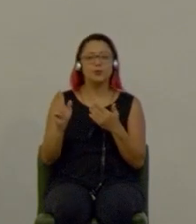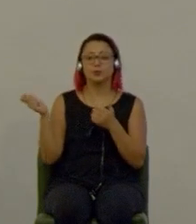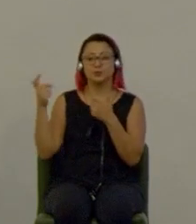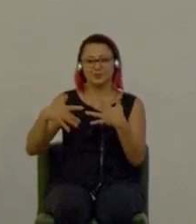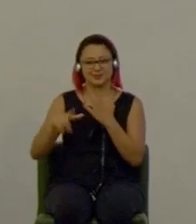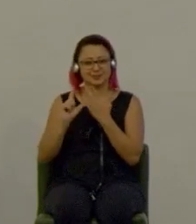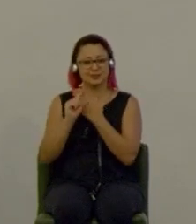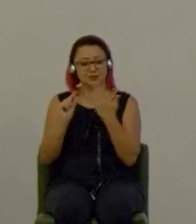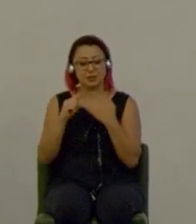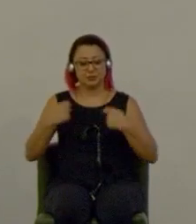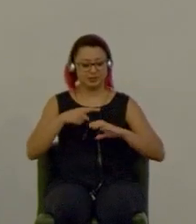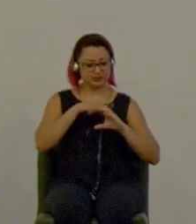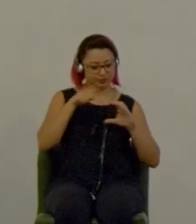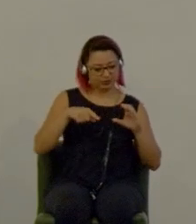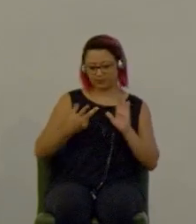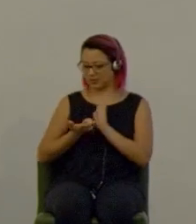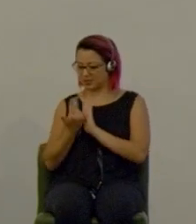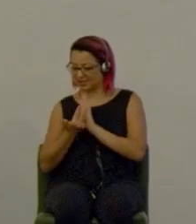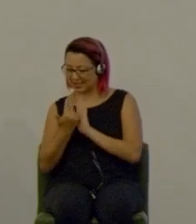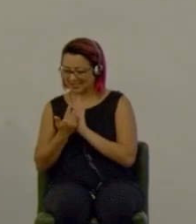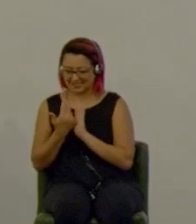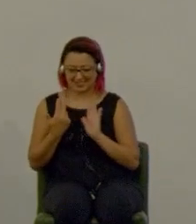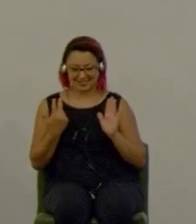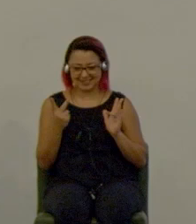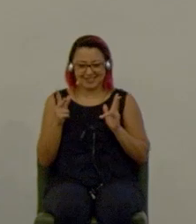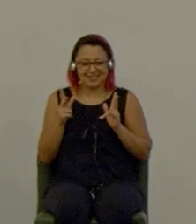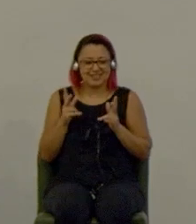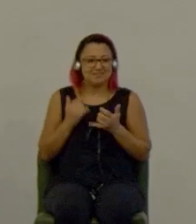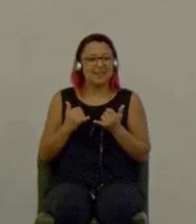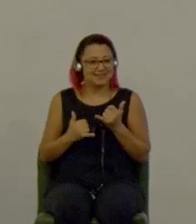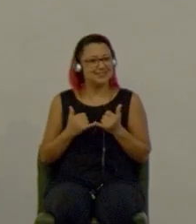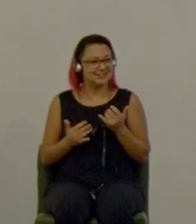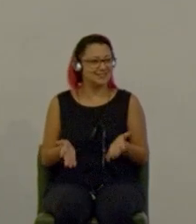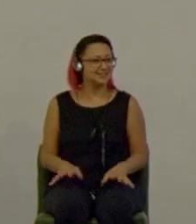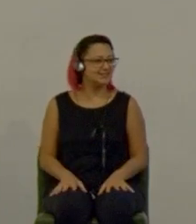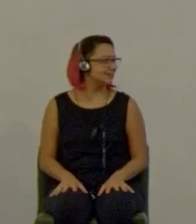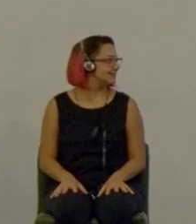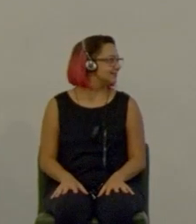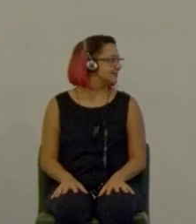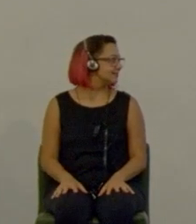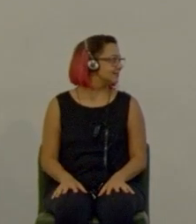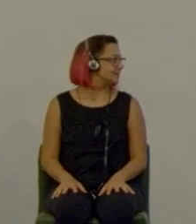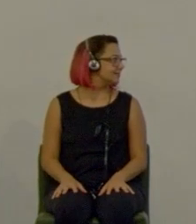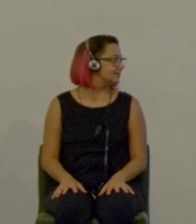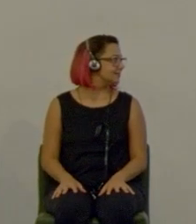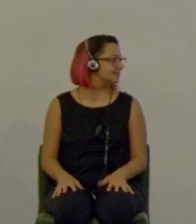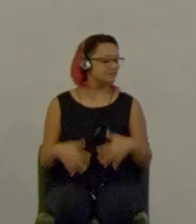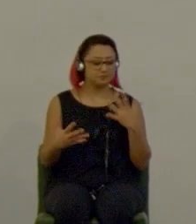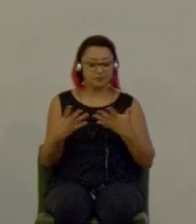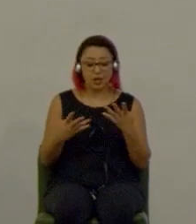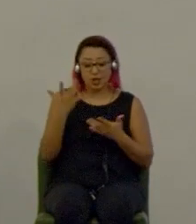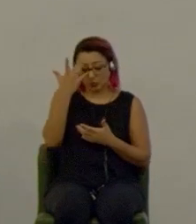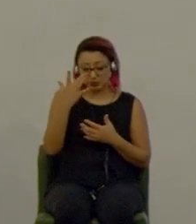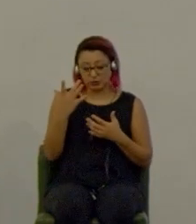Et voilà, donc je ne sais pas comment toi, tu comprends ce qui nous arrive, mais en tout cas, je voulais revenir sur cette idée de